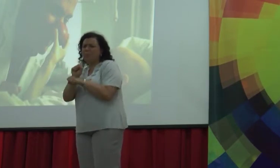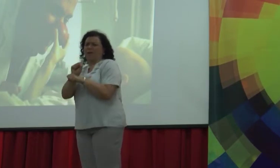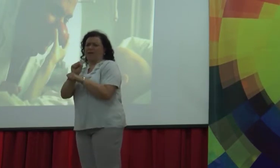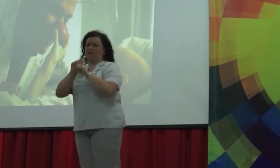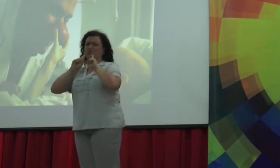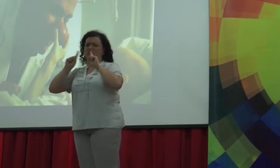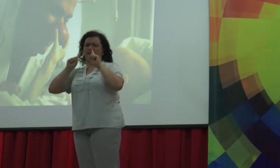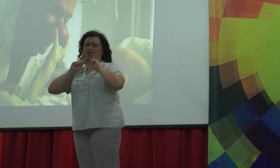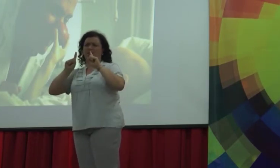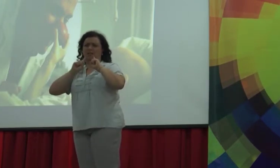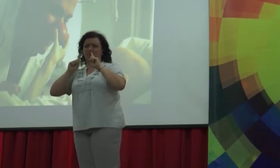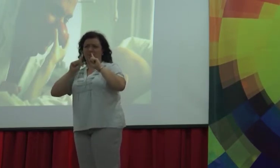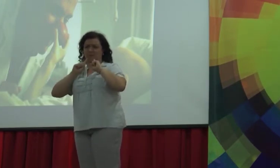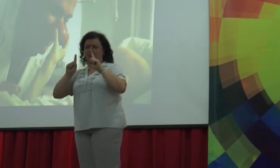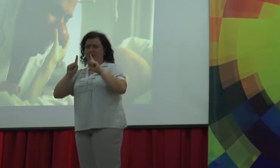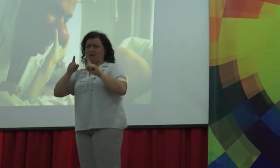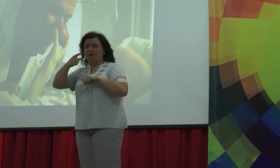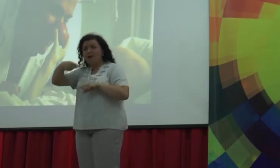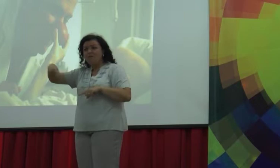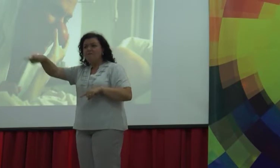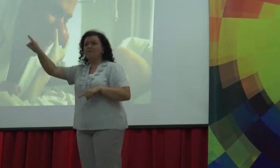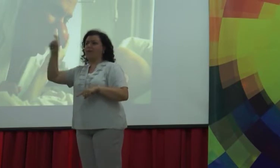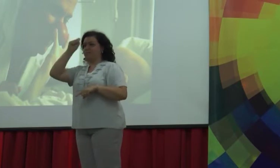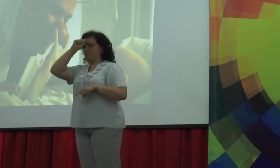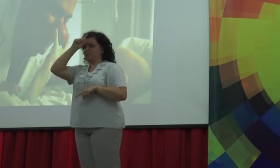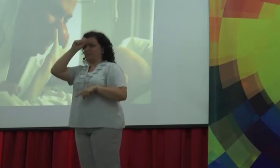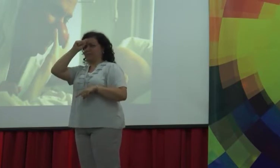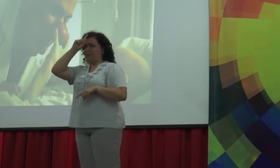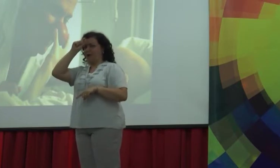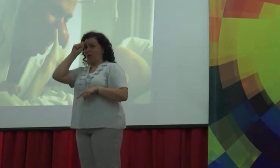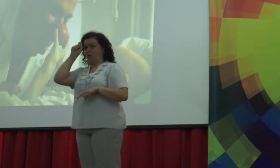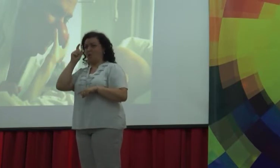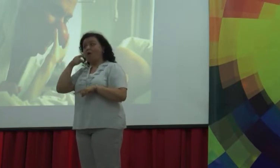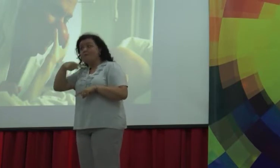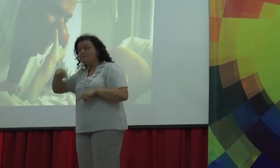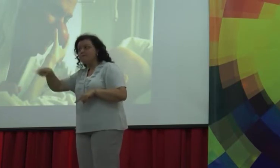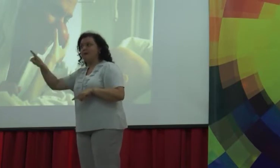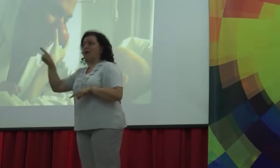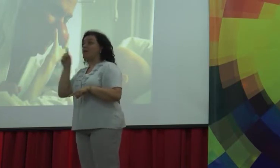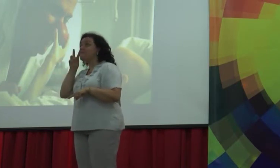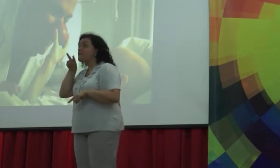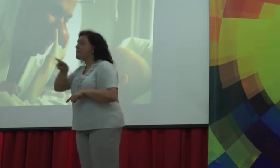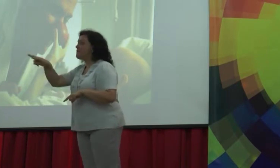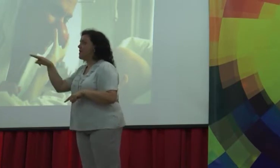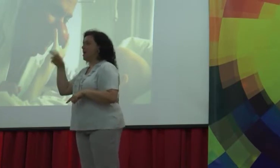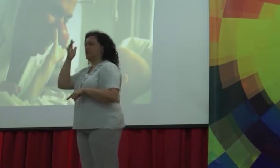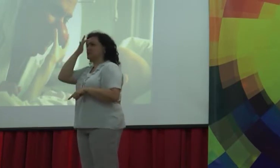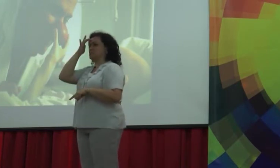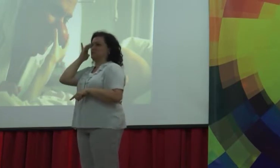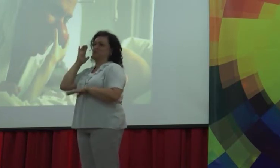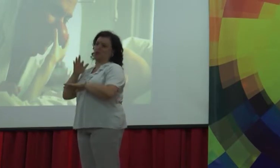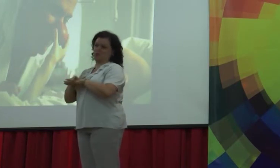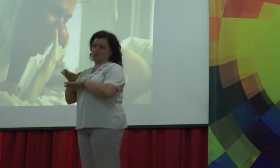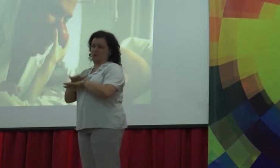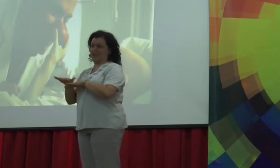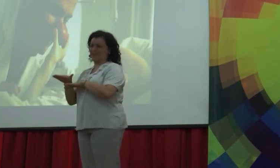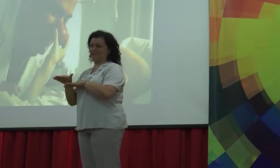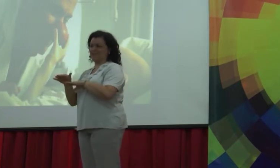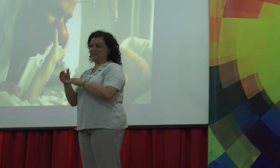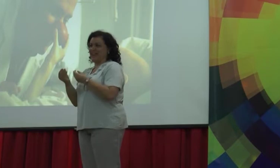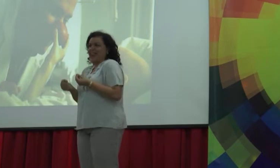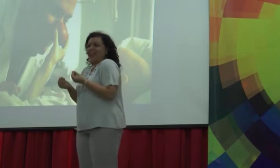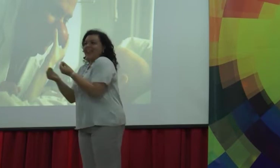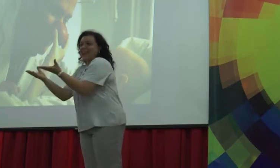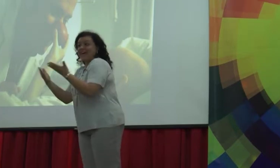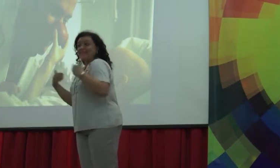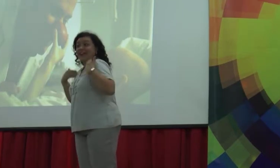coisas. Mas vamos parar de reclamar? Vamos o quê? Vamos ao hospital, vamos ver as pessoas